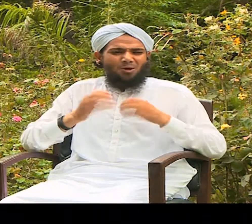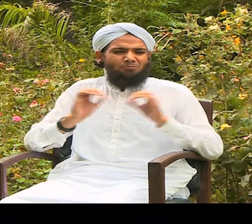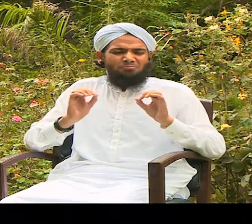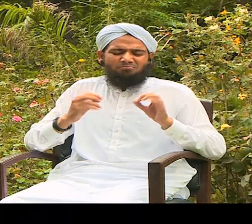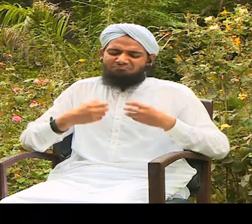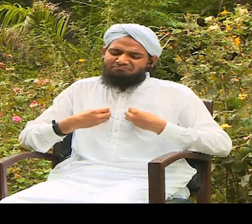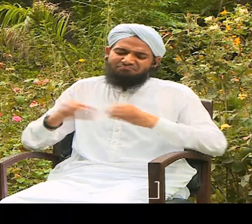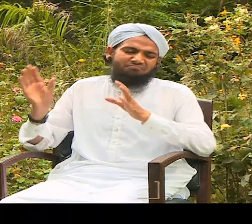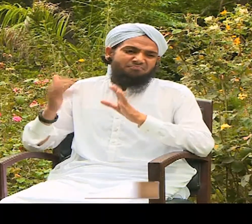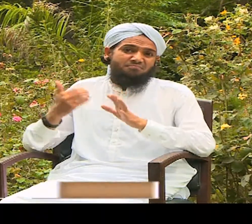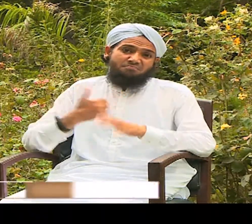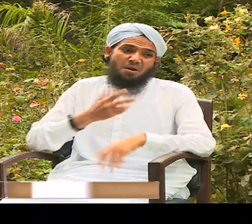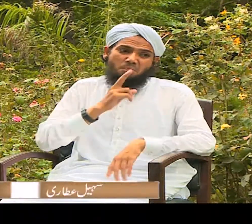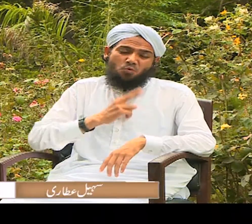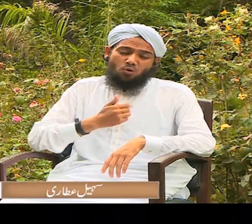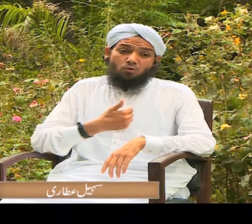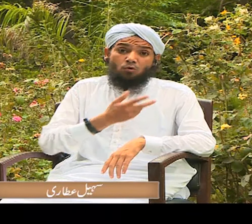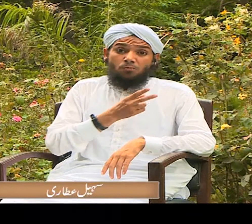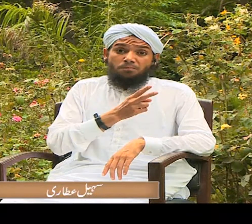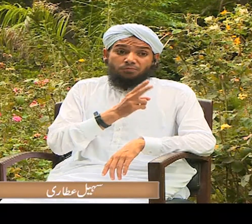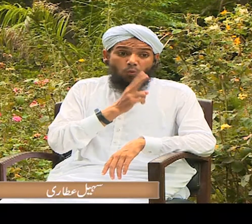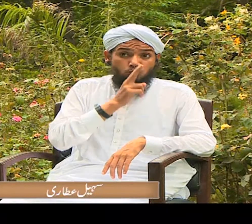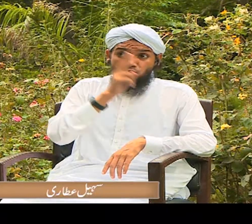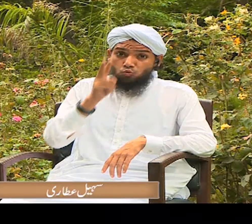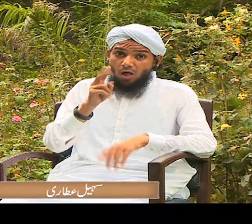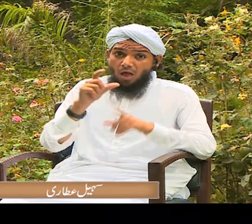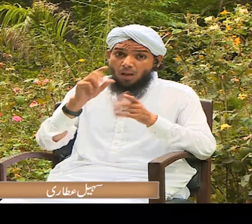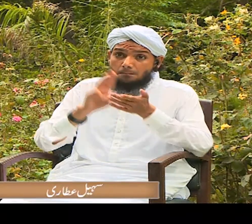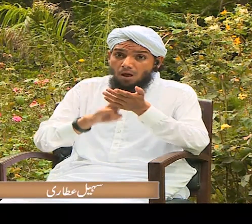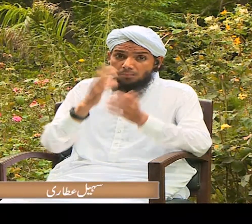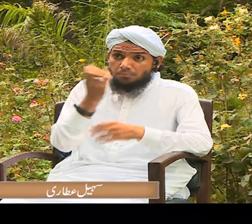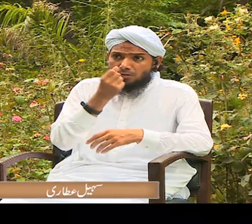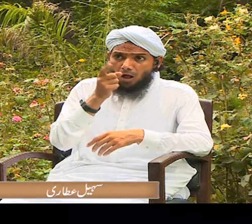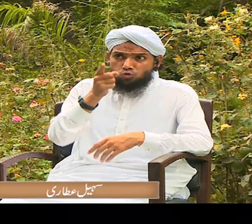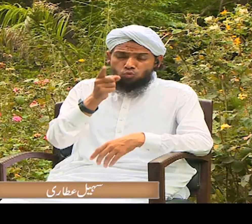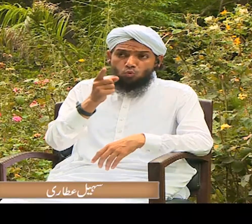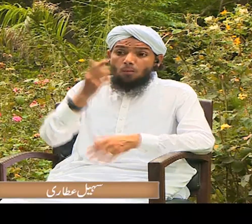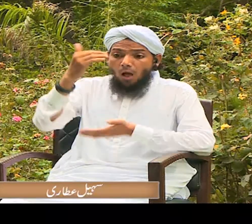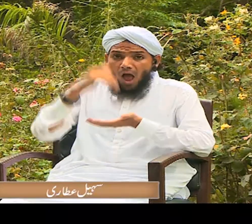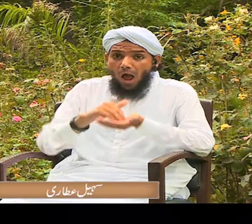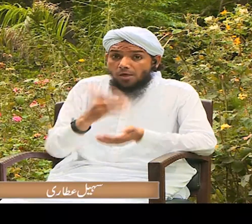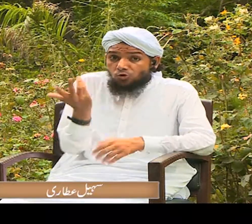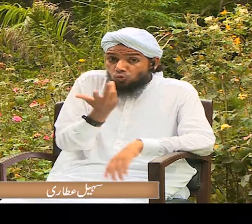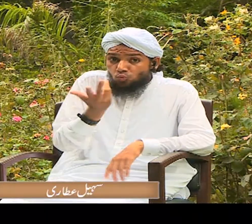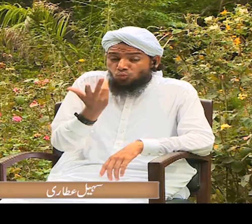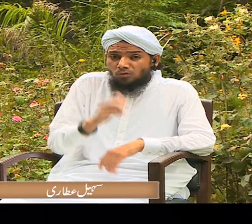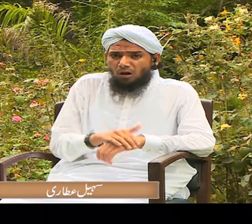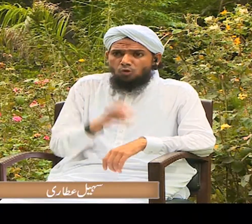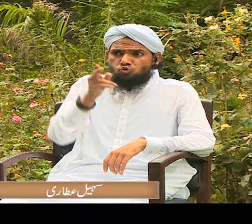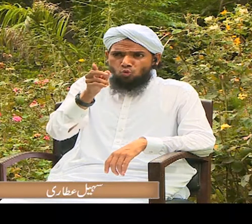نہیں، اس لیے ان سے دور ہیں۔ اس نے مجھ سے کہا اے مالک بن دینار رحمت اللہ علیہ، تم میرے پاس کس لیے آئے ہو؟